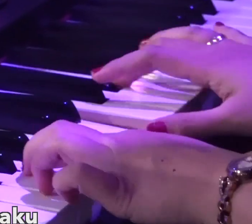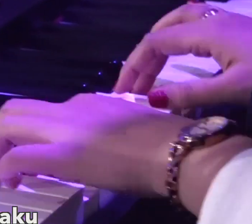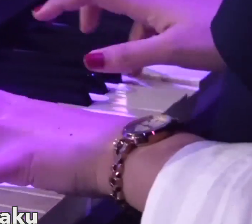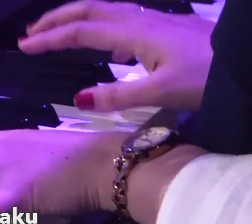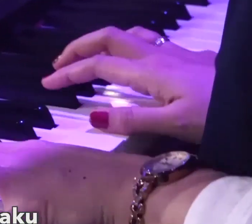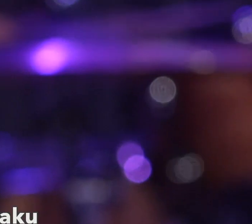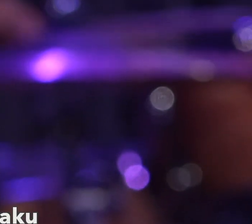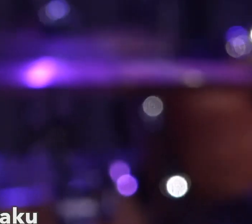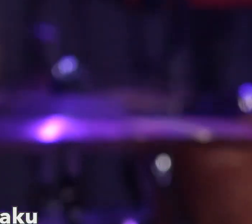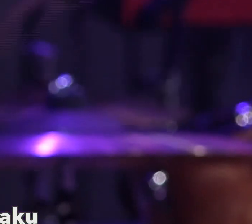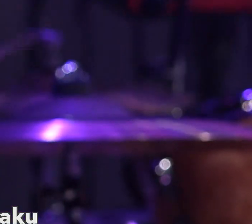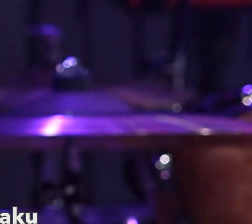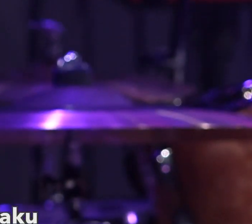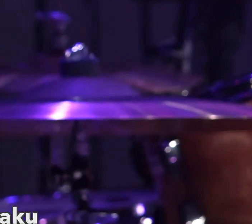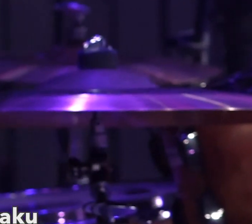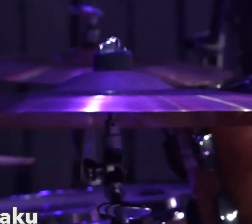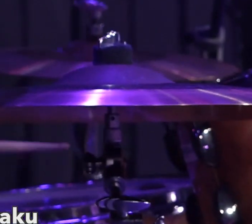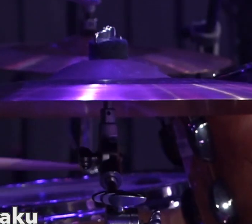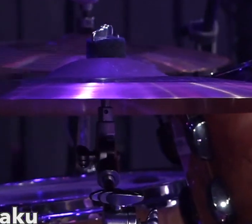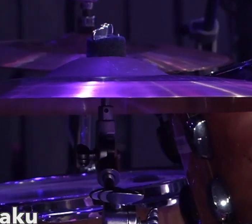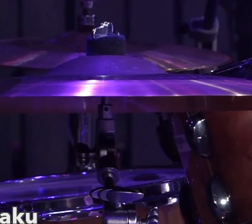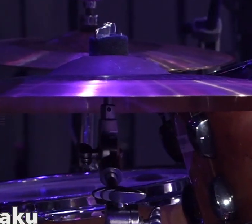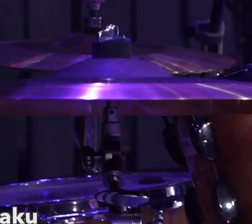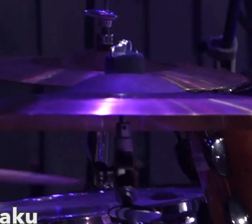Immanuel, Engkau